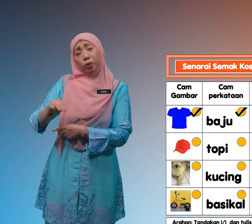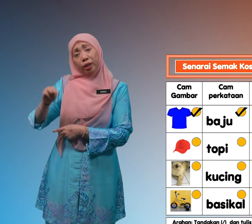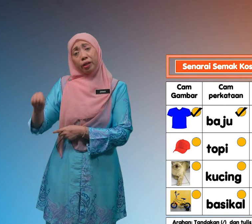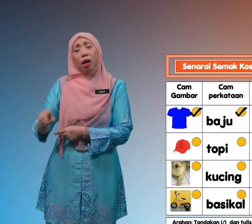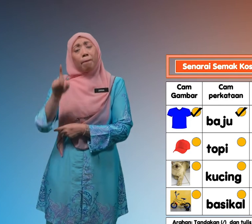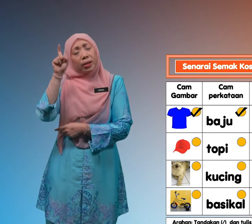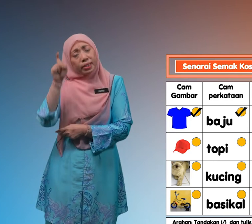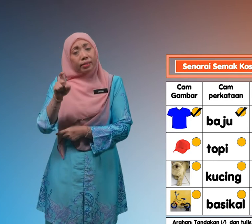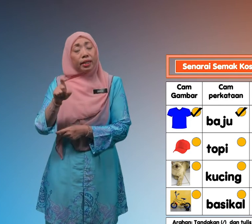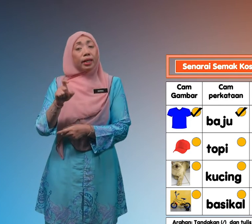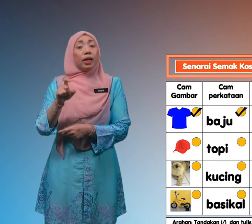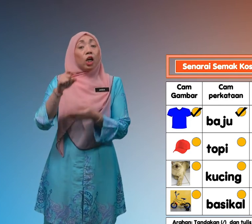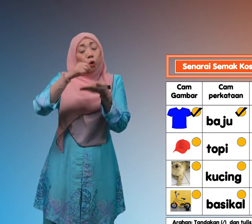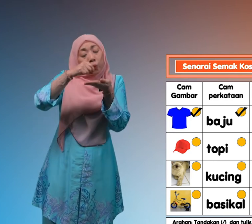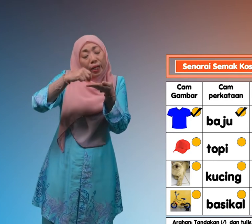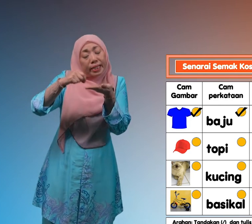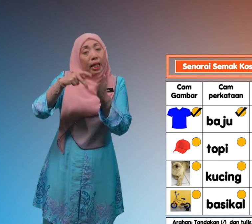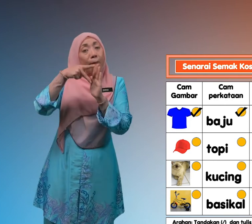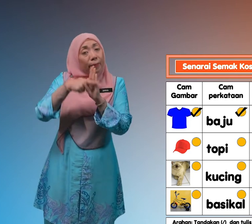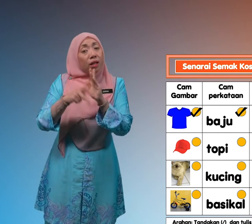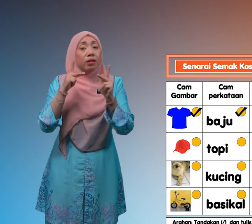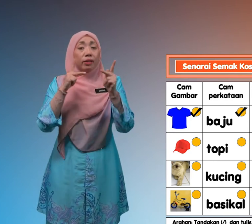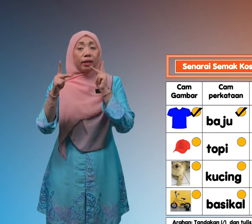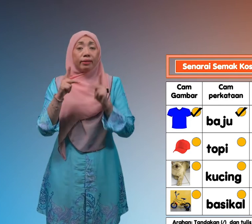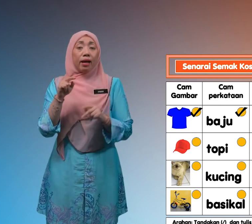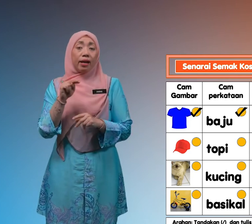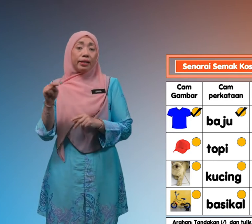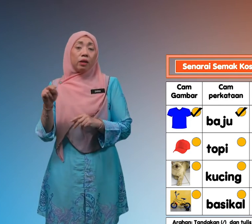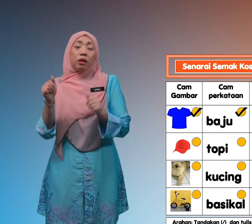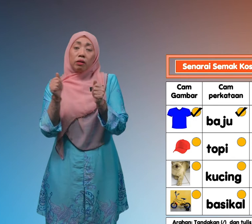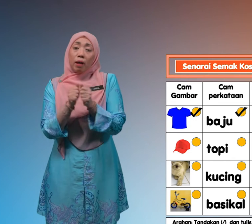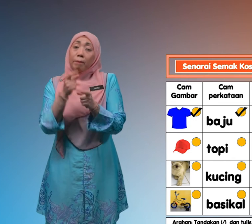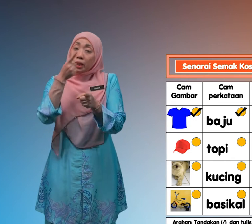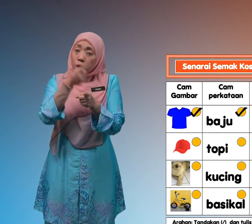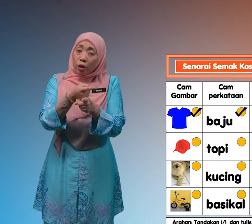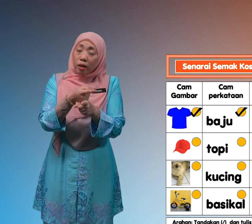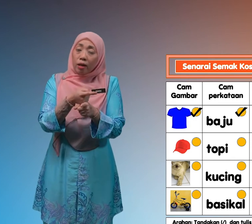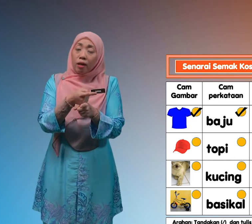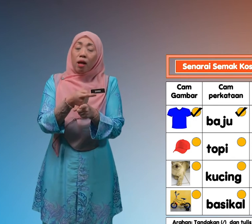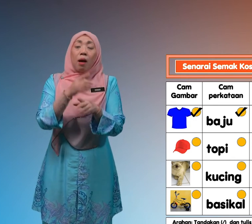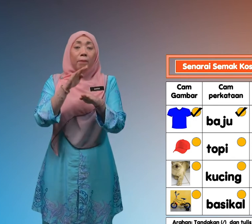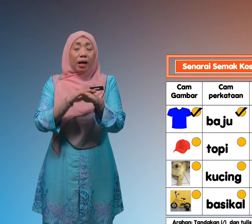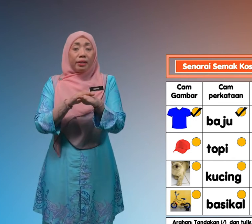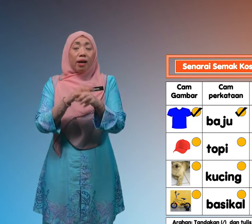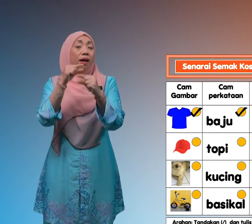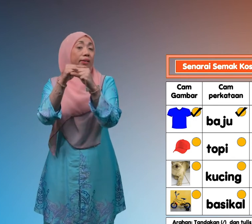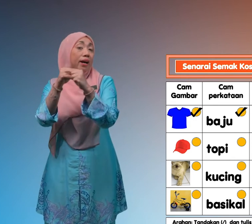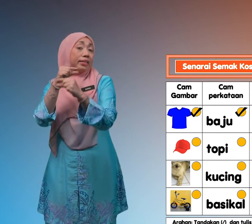Murid-murid mesti tulis perkataan dengan betul pada